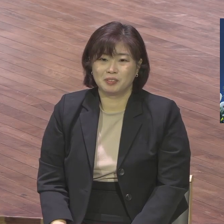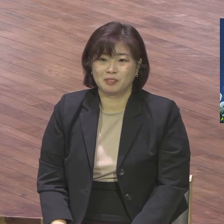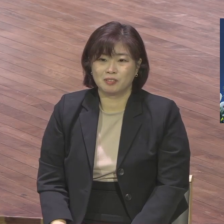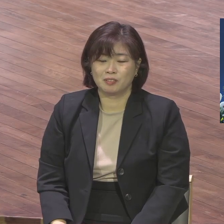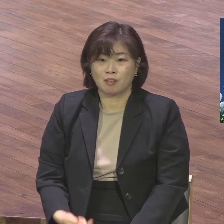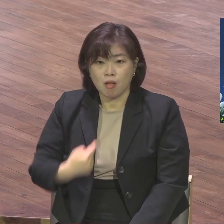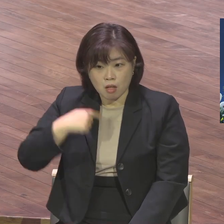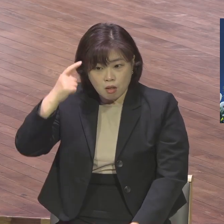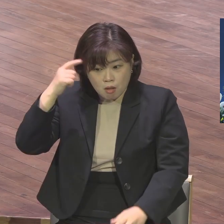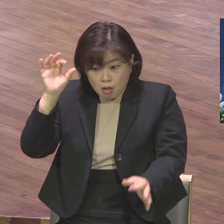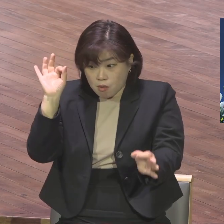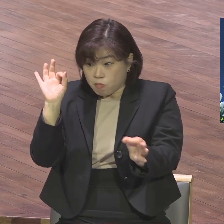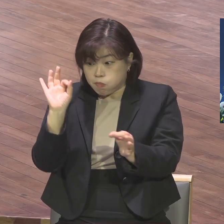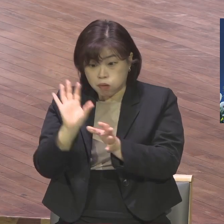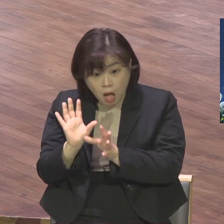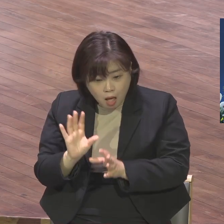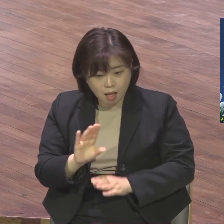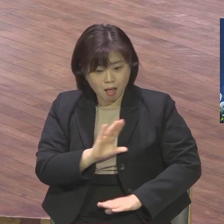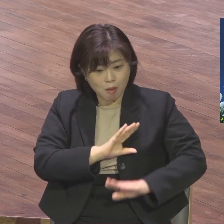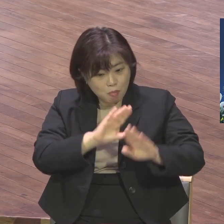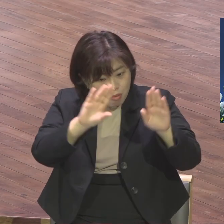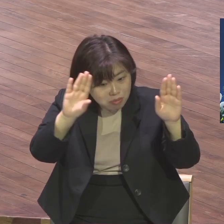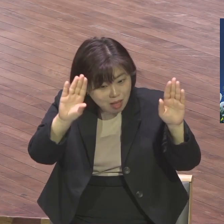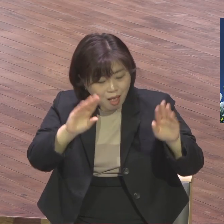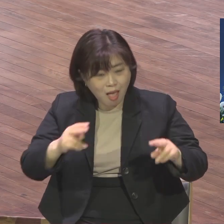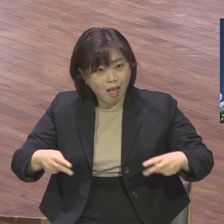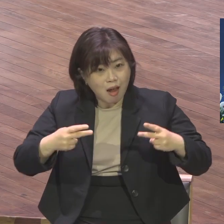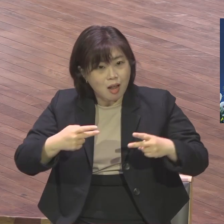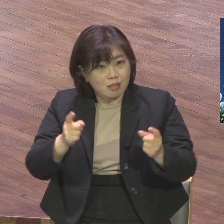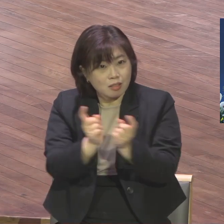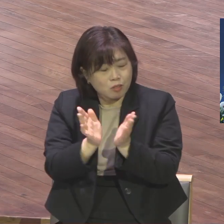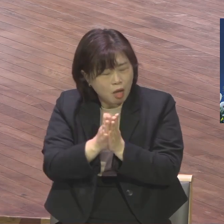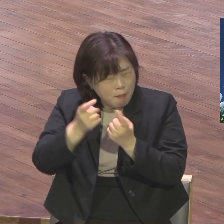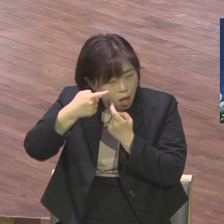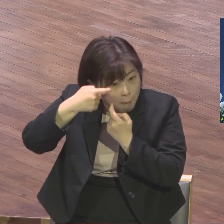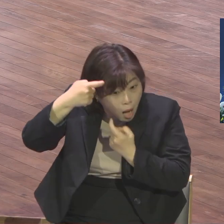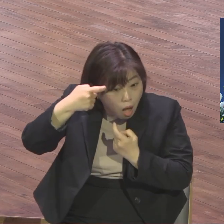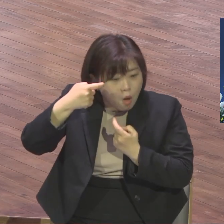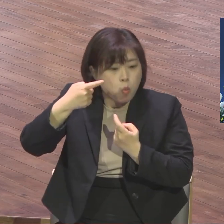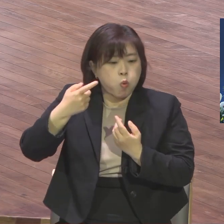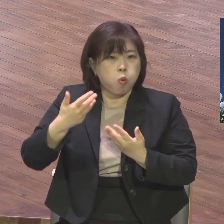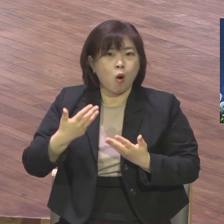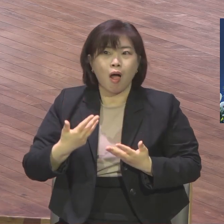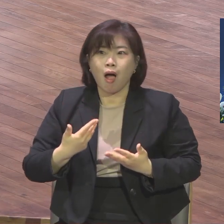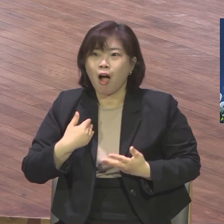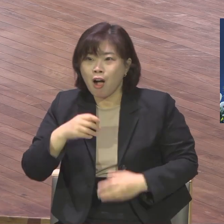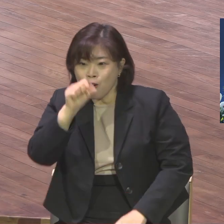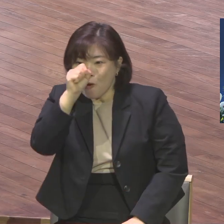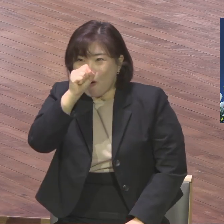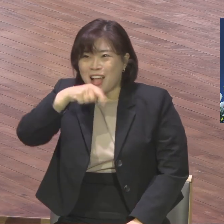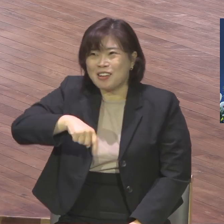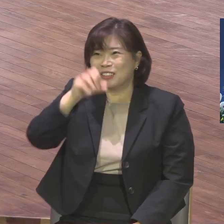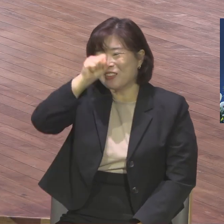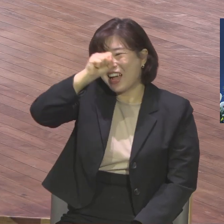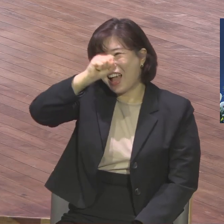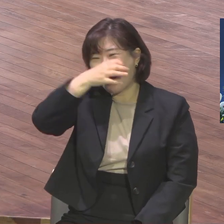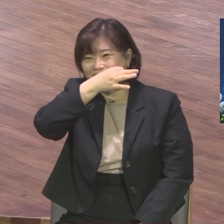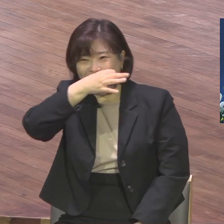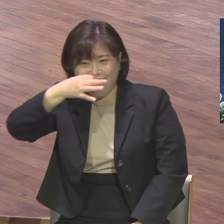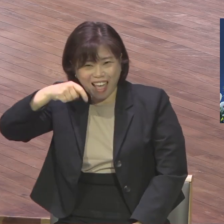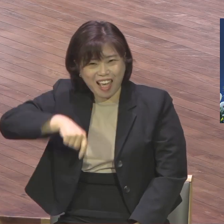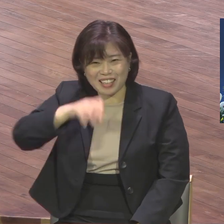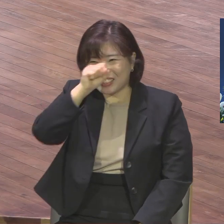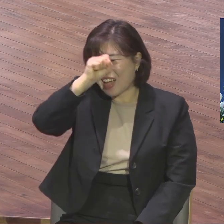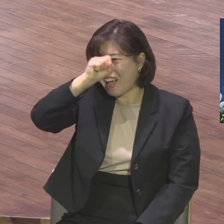꿈에도 생각하지 못했던 모세와 엘리야를 보게 되니까 즉흥적으로 졸다가 깨가지고 여기가 조사오니.